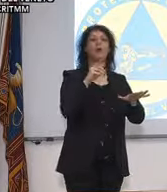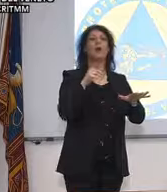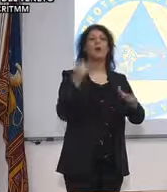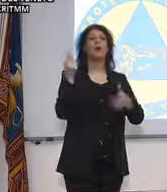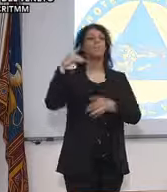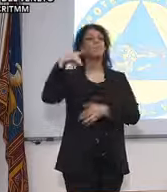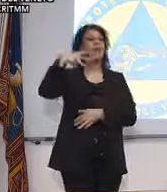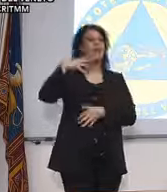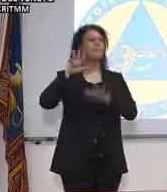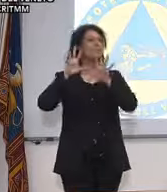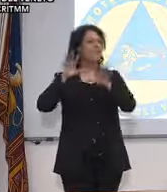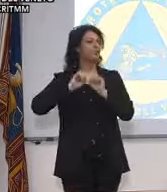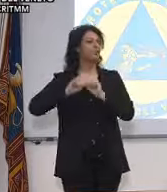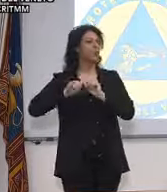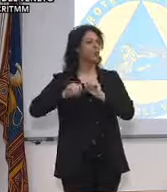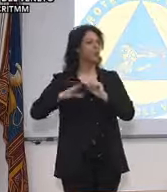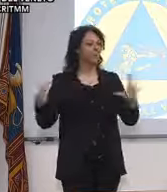PM10,